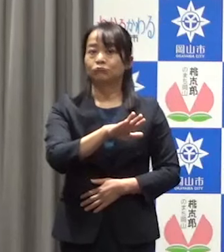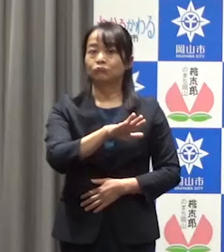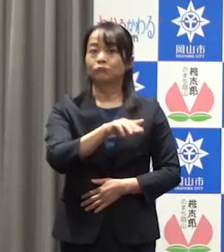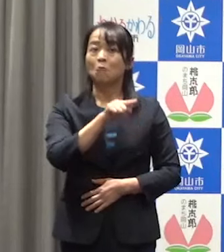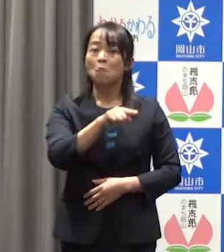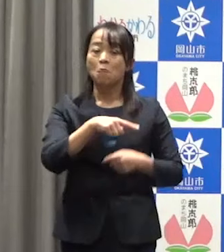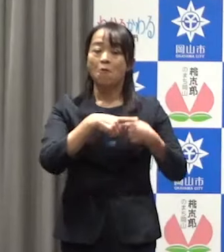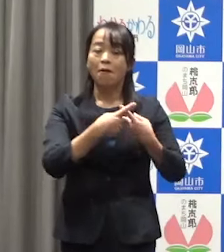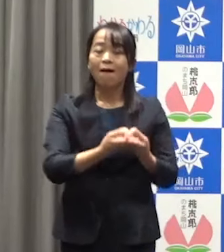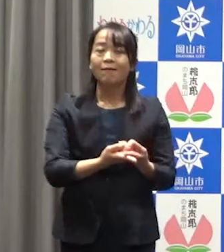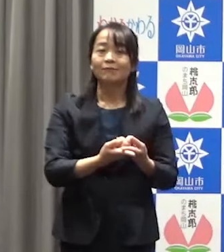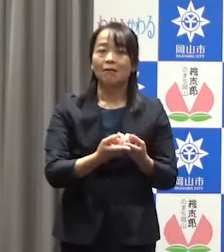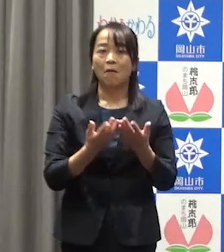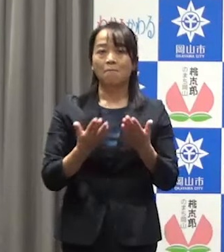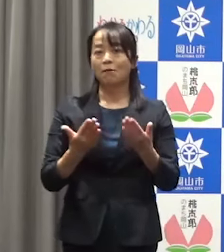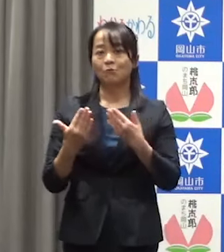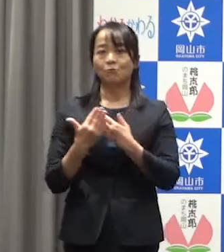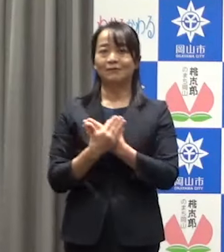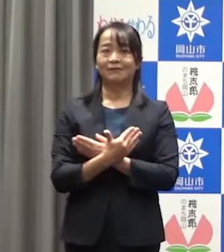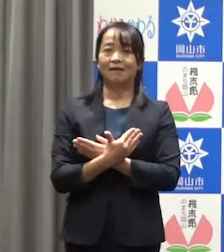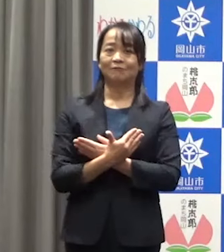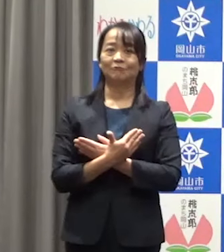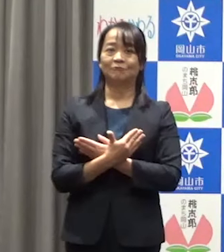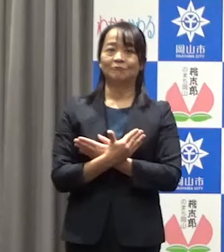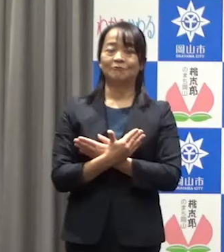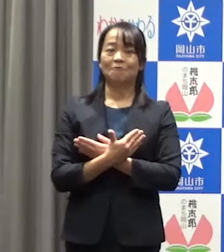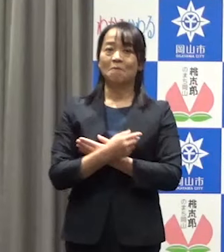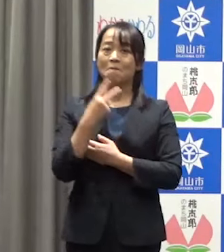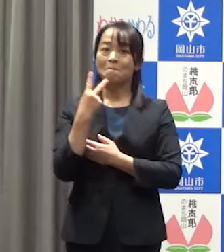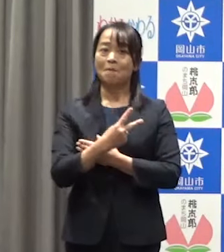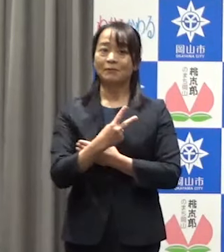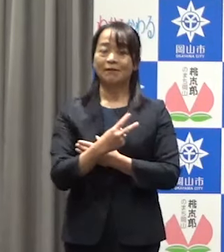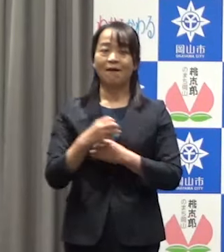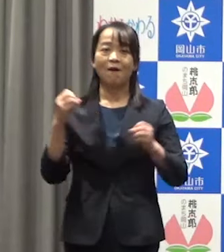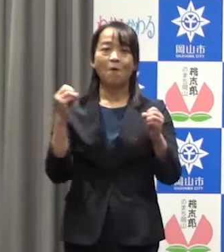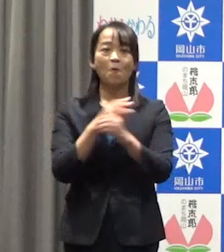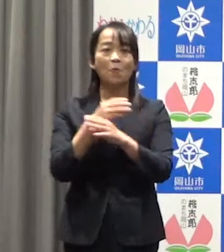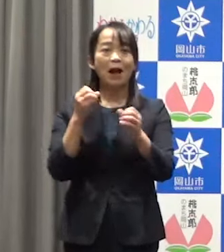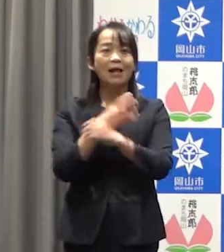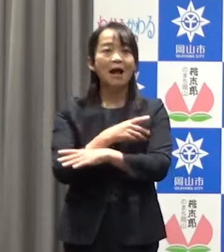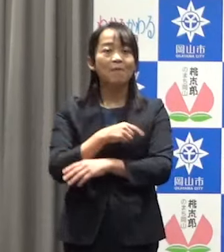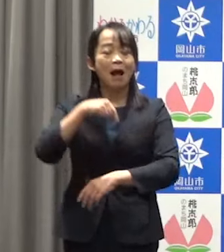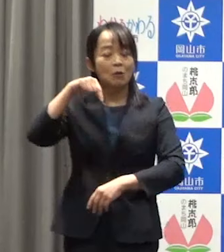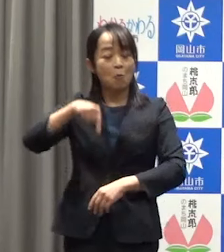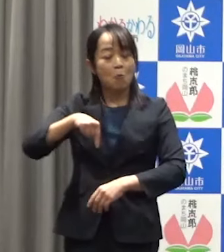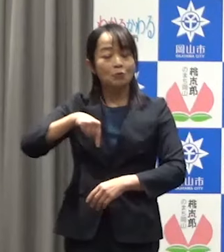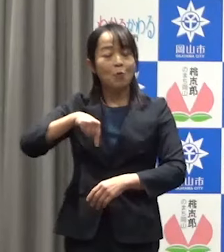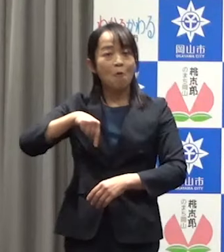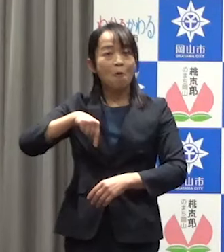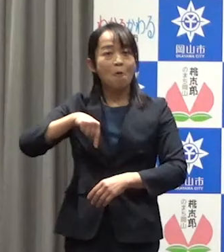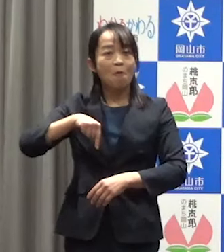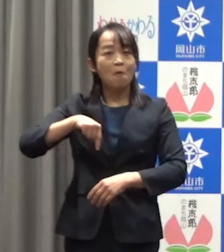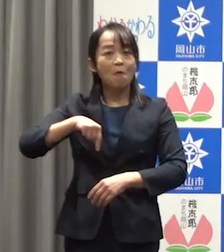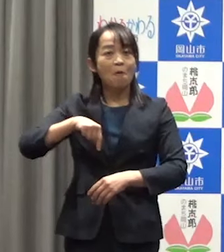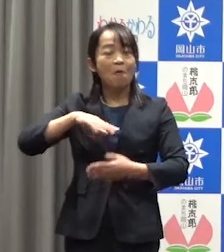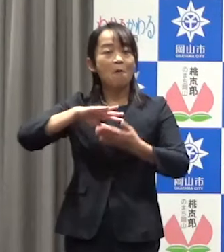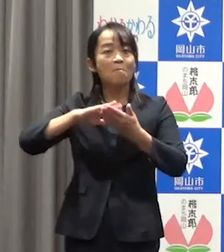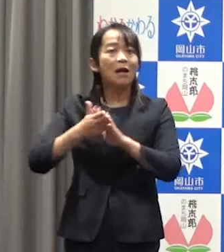になるし、かつ岡山というこの都市を大いに発信